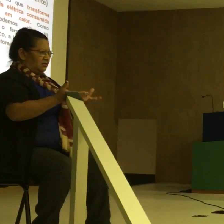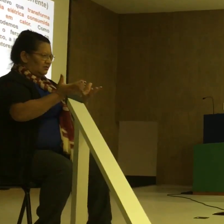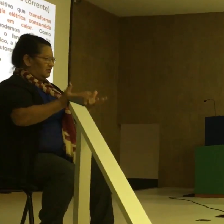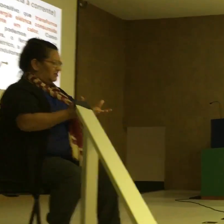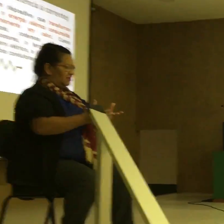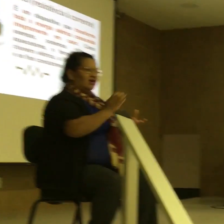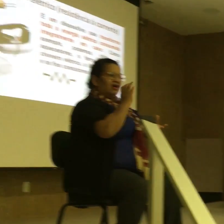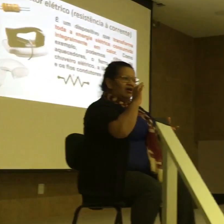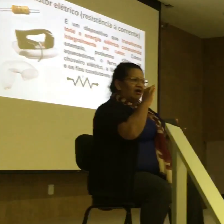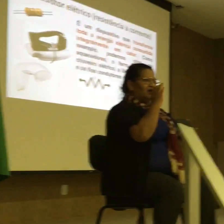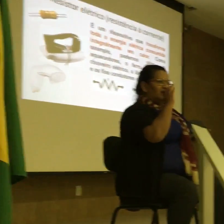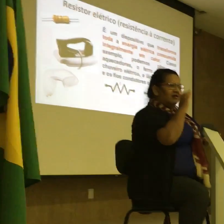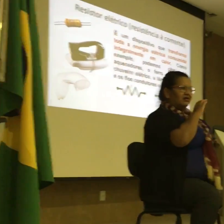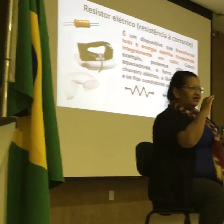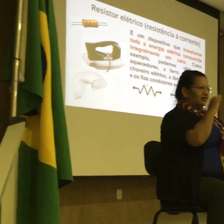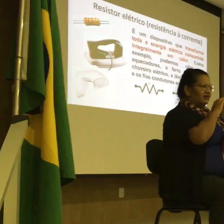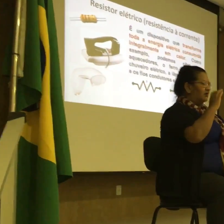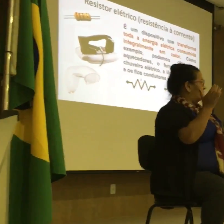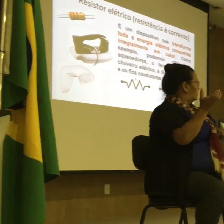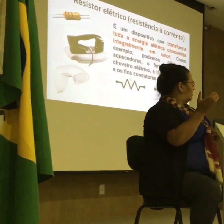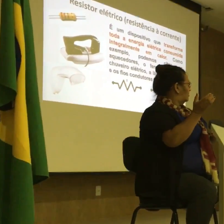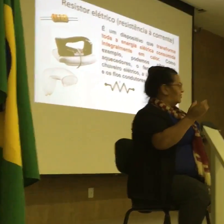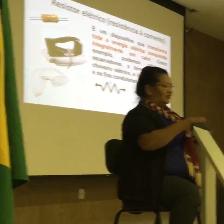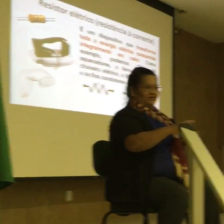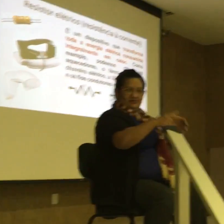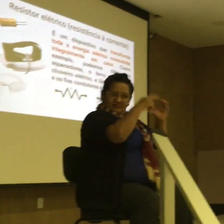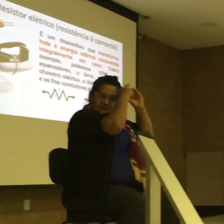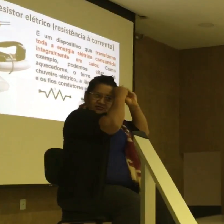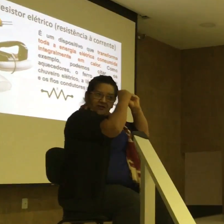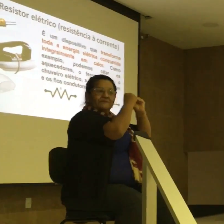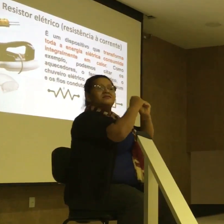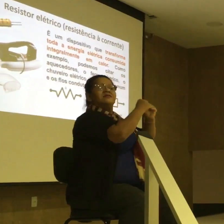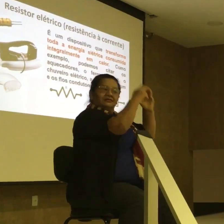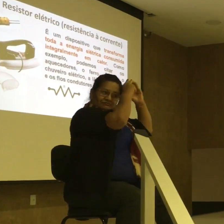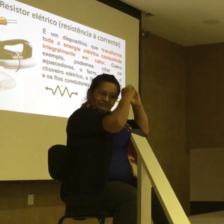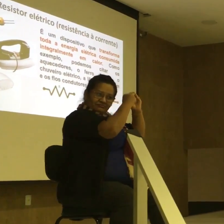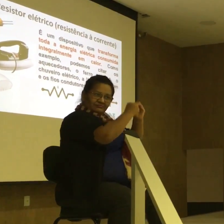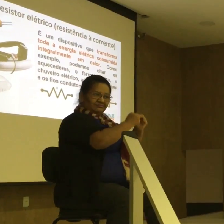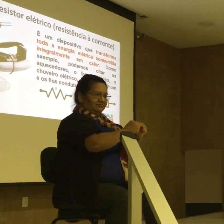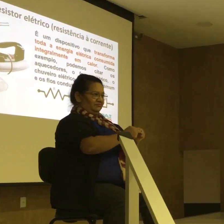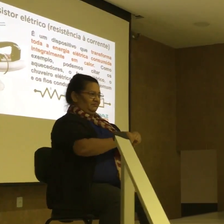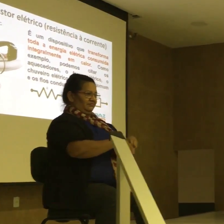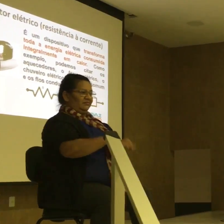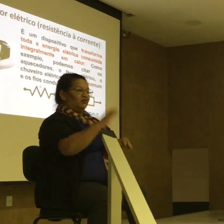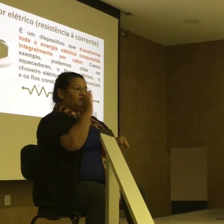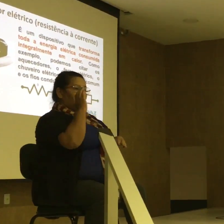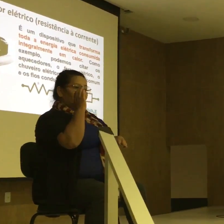resistor aí. Olha aí, a mulherada resistor elétrico. Então, a chapinha é exemplo de aparelho elétrico.